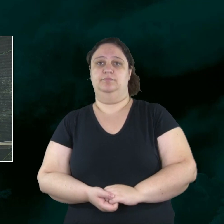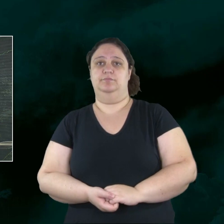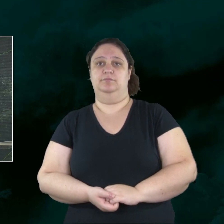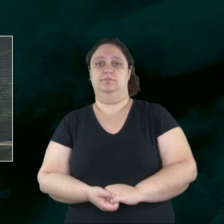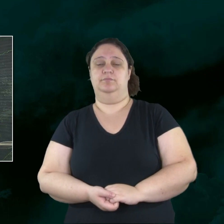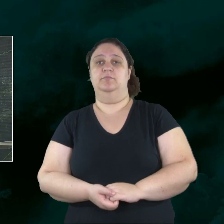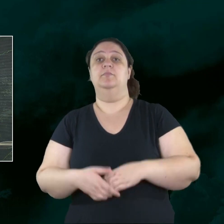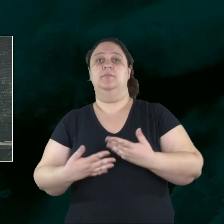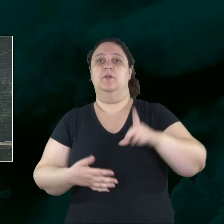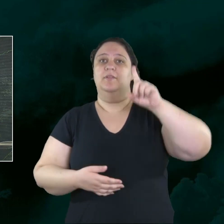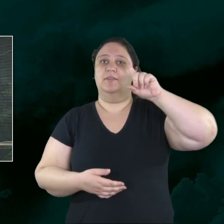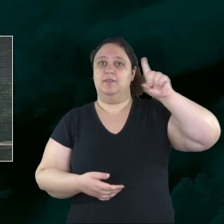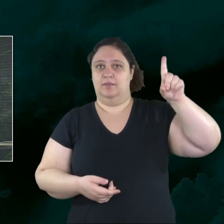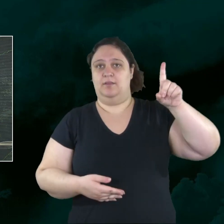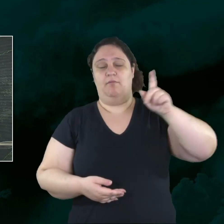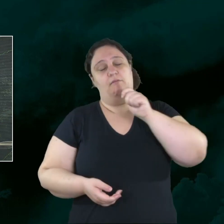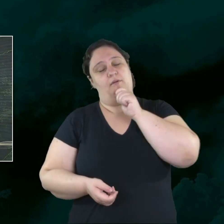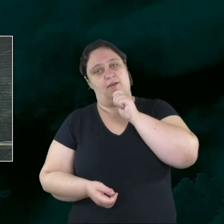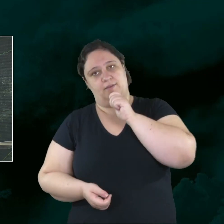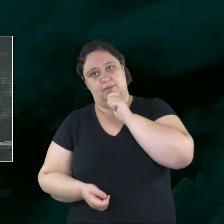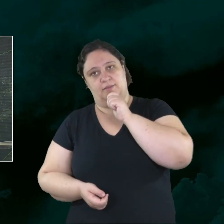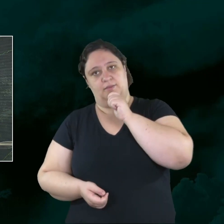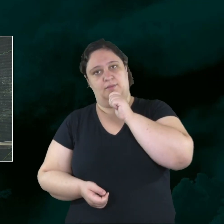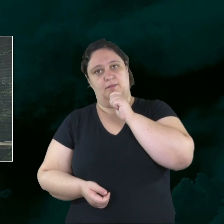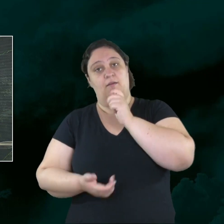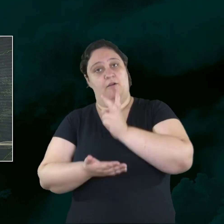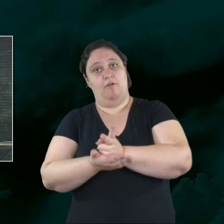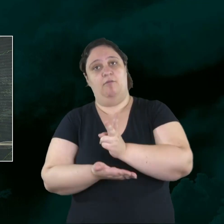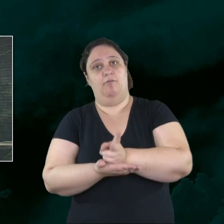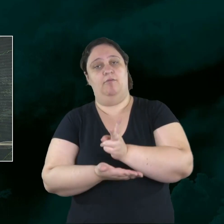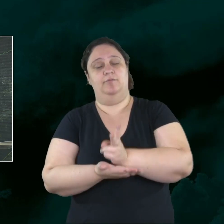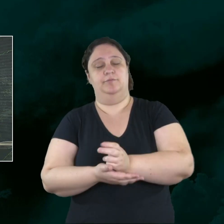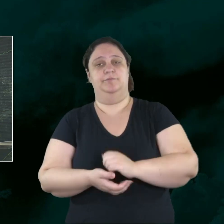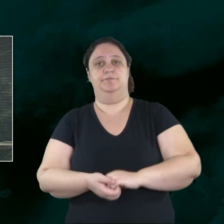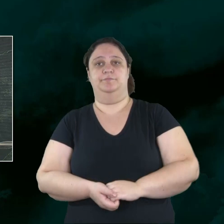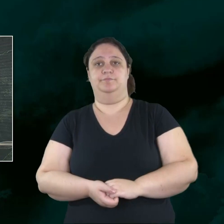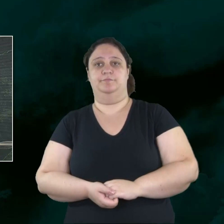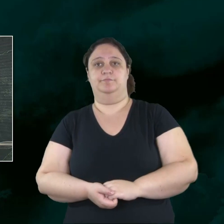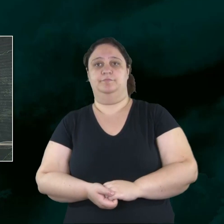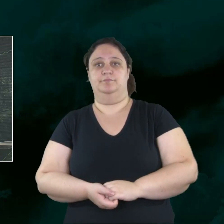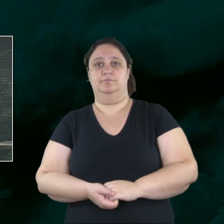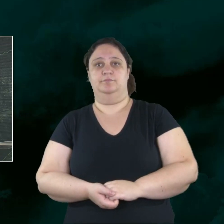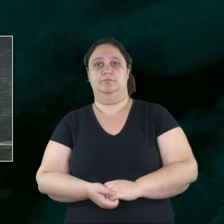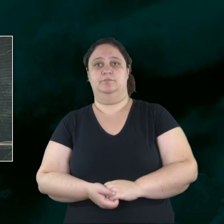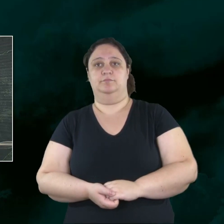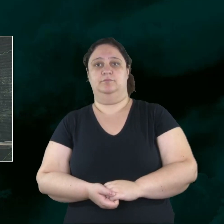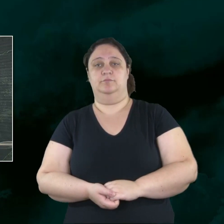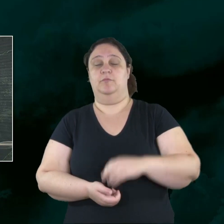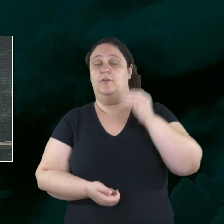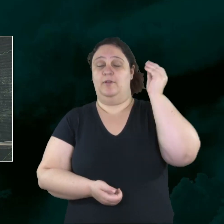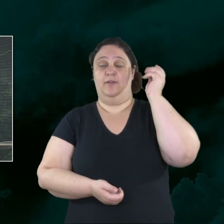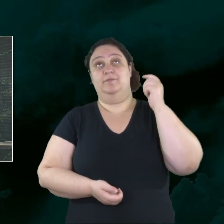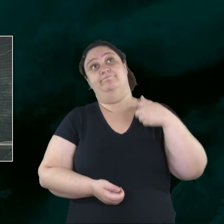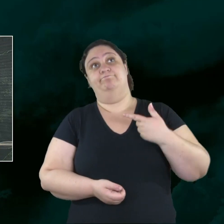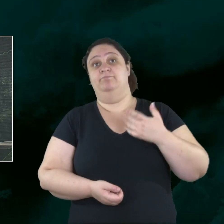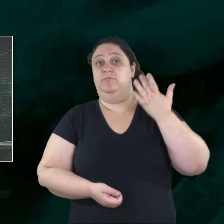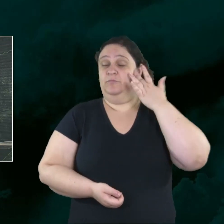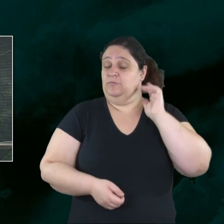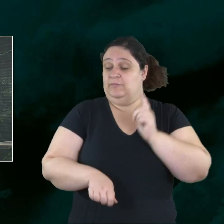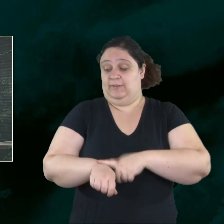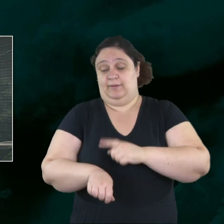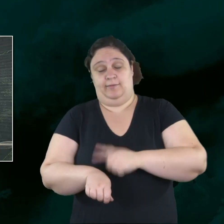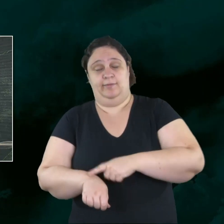ainda conservou, ó Senhor Jesus, vamos ver se eu vou ter tempo de falar sobre isso.